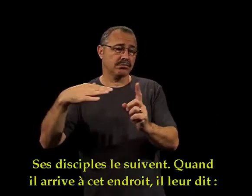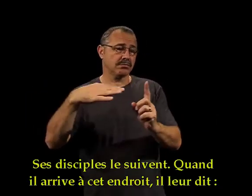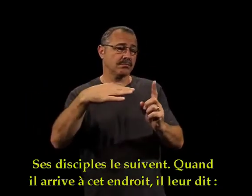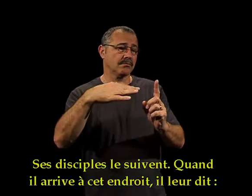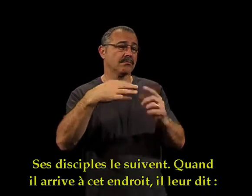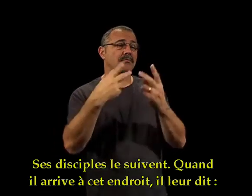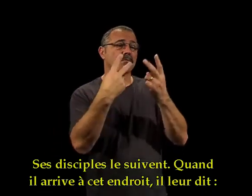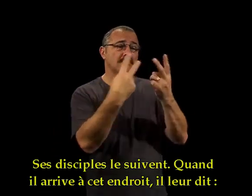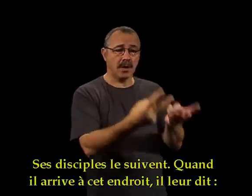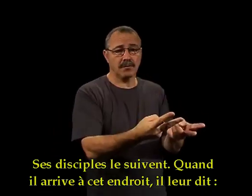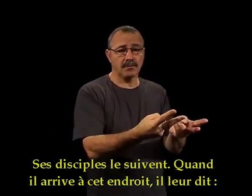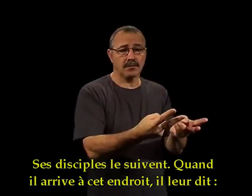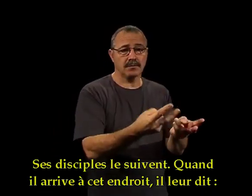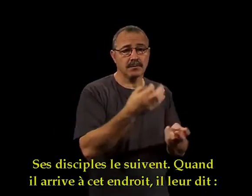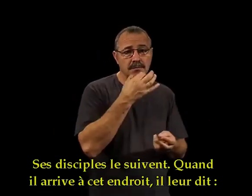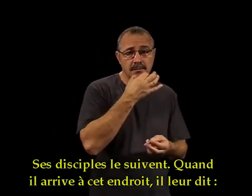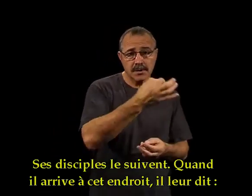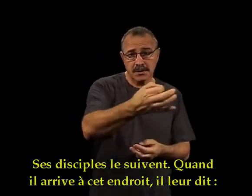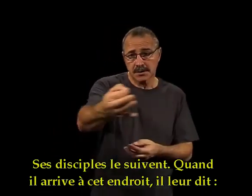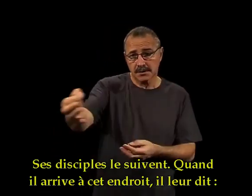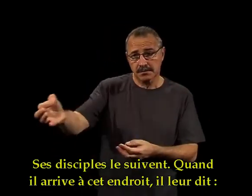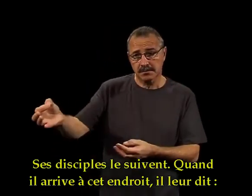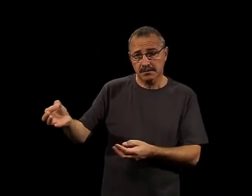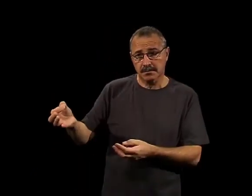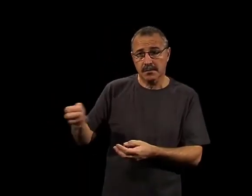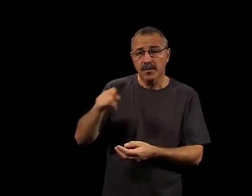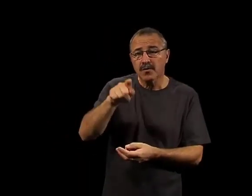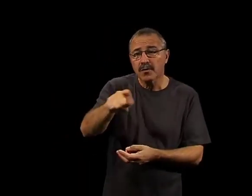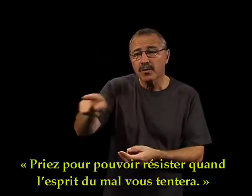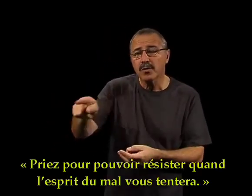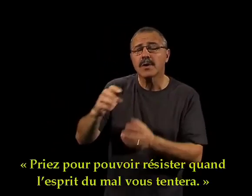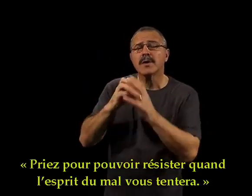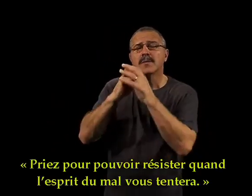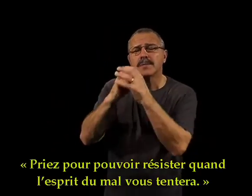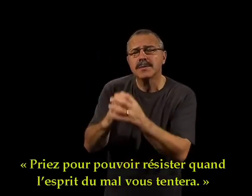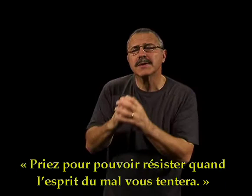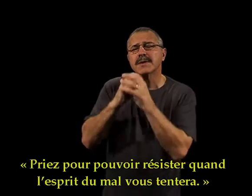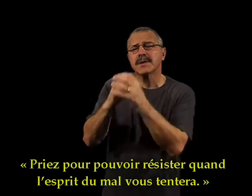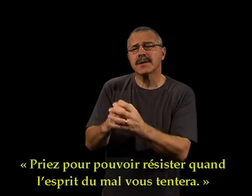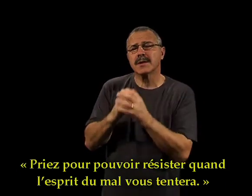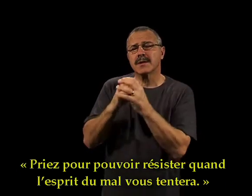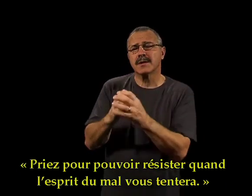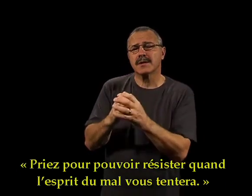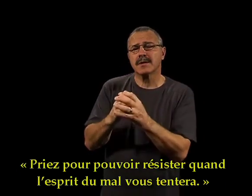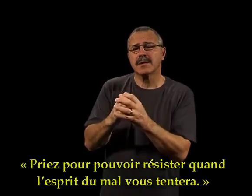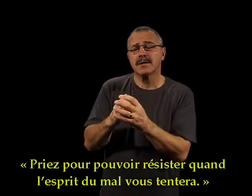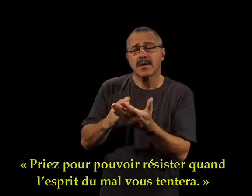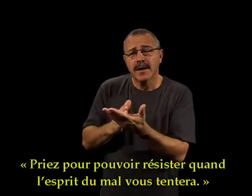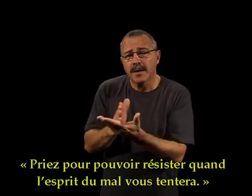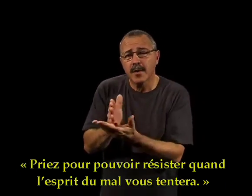Ses disciples le suivent. Quand il arrive à cet endroit, il leur dit, « Priez pour pouvoir